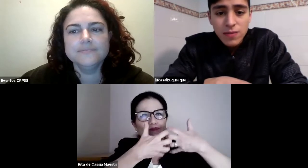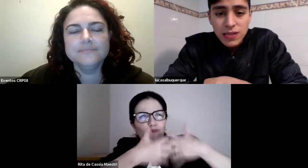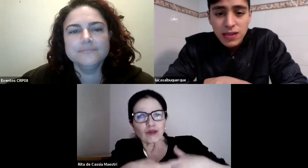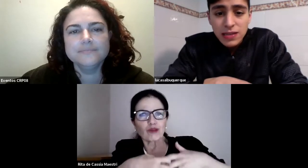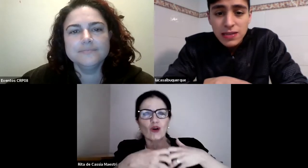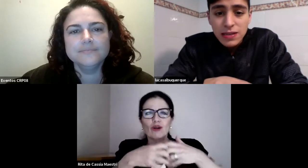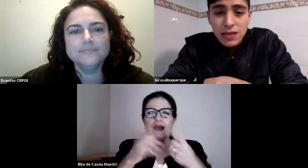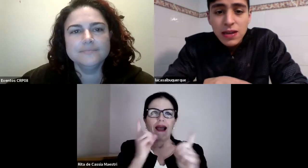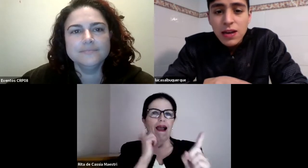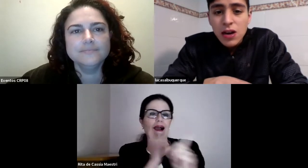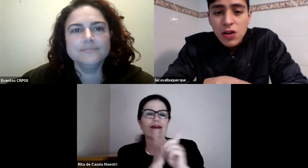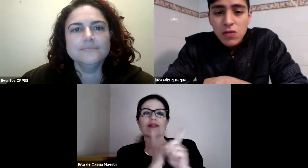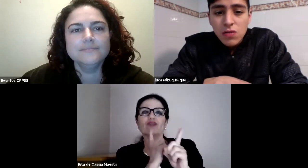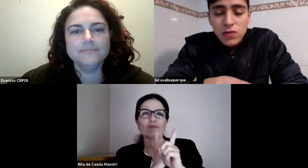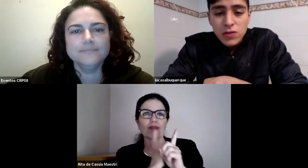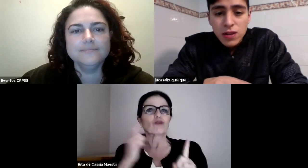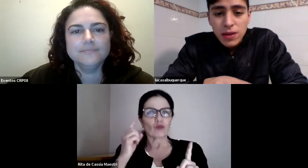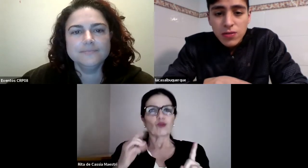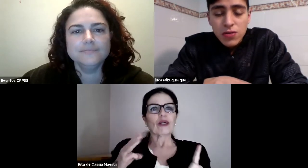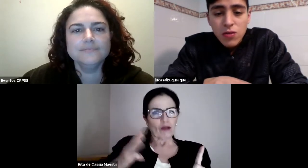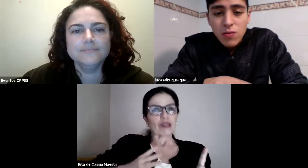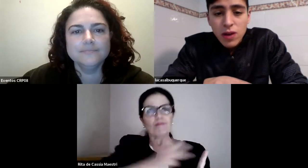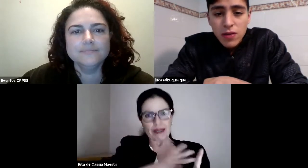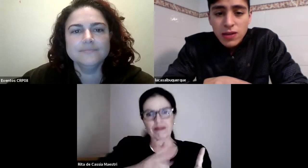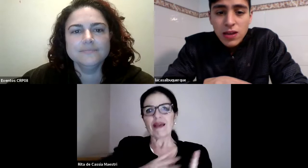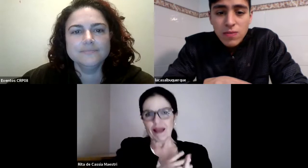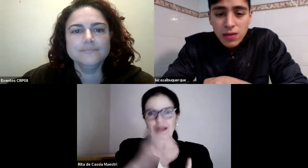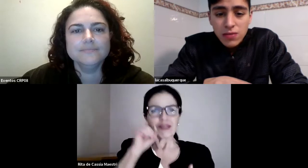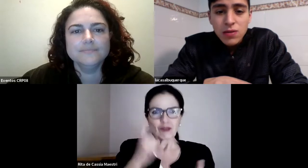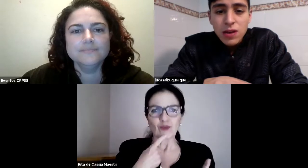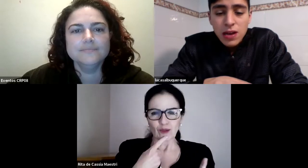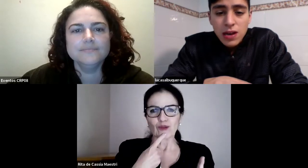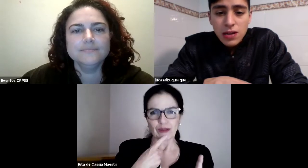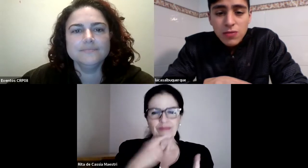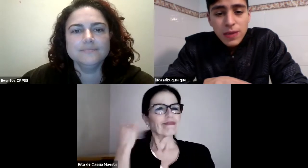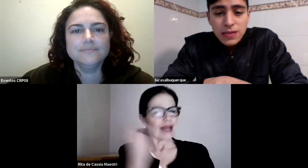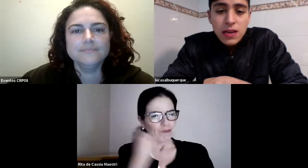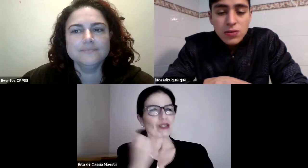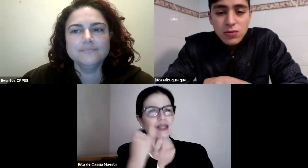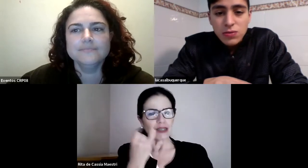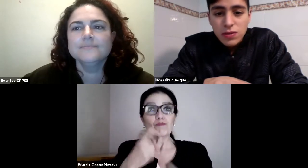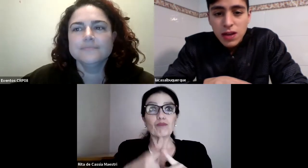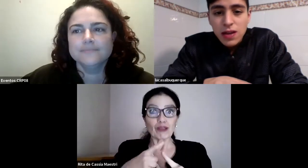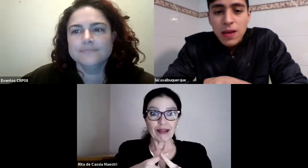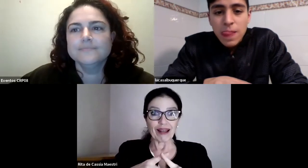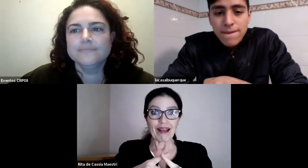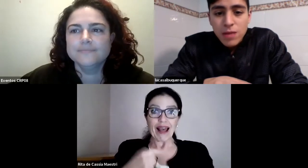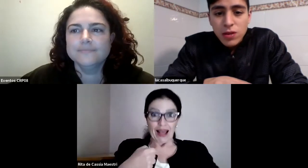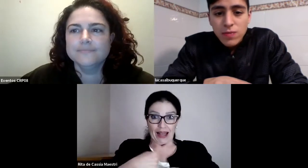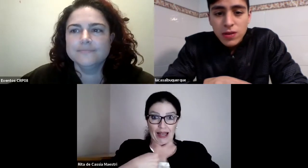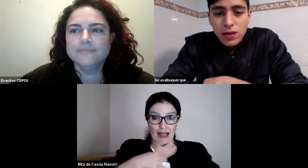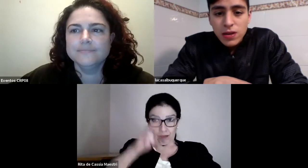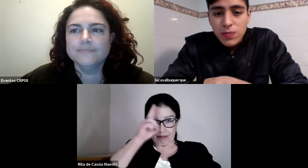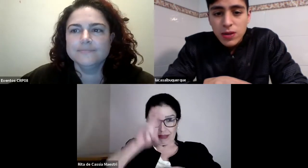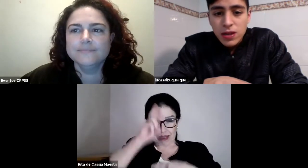de forma esclarecida o funcionamento de como é o atendimento do paciente surdo, né? É